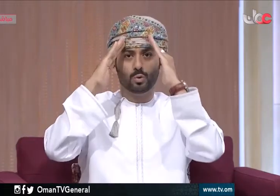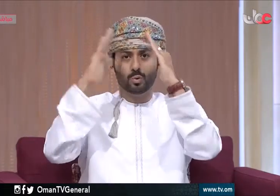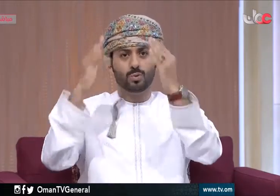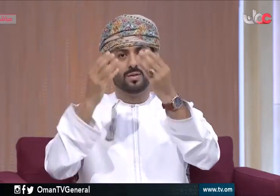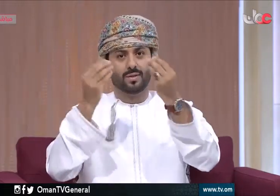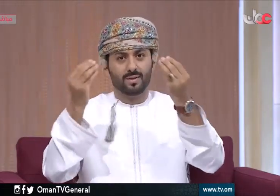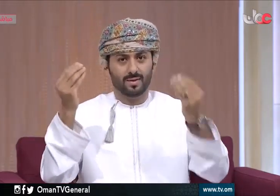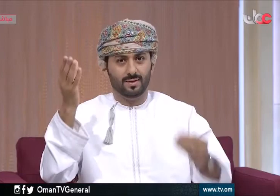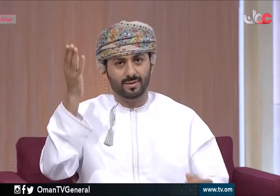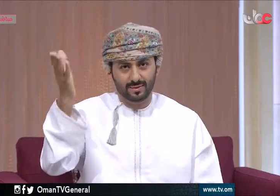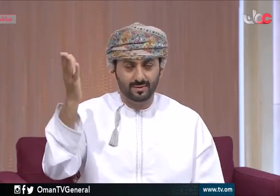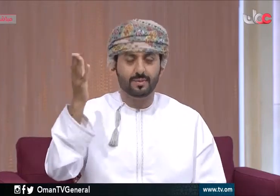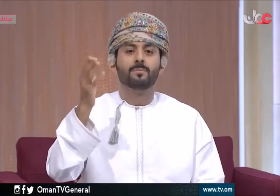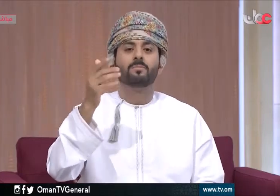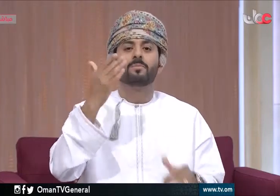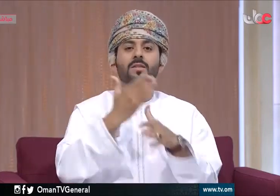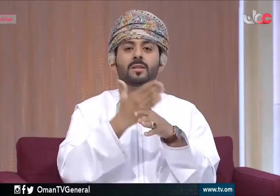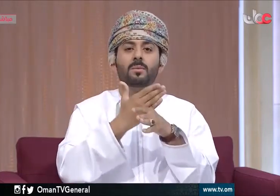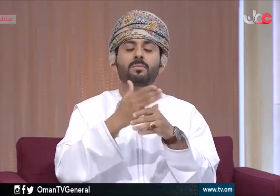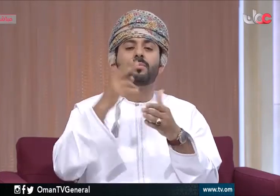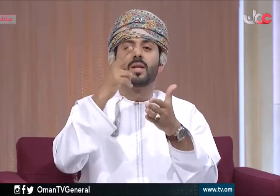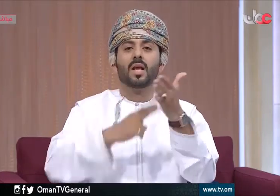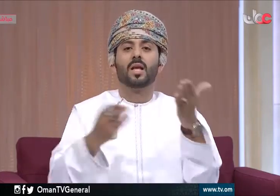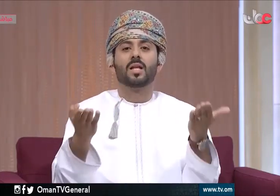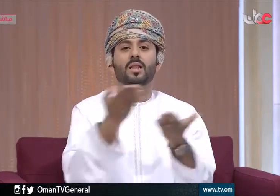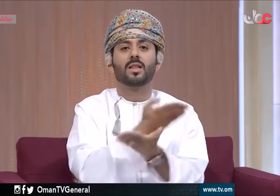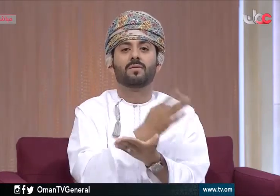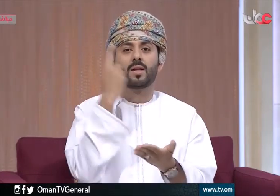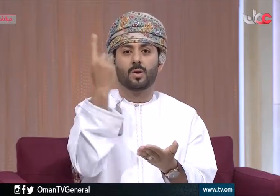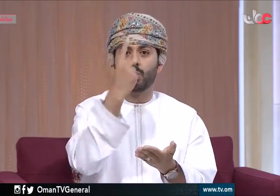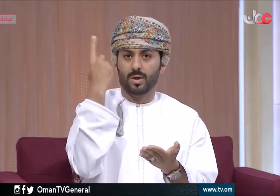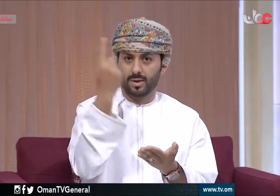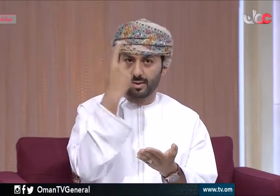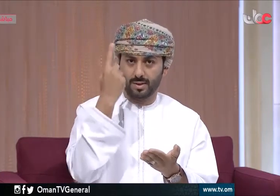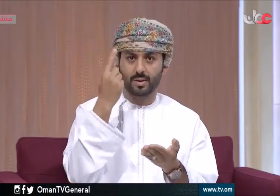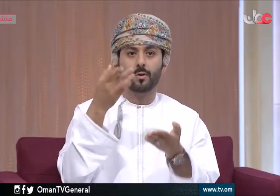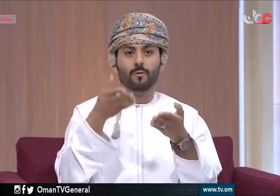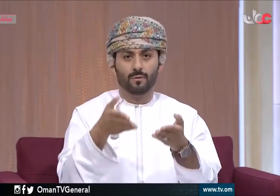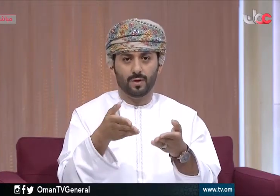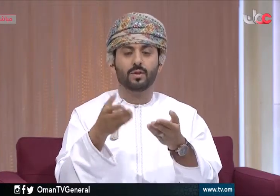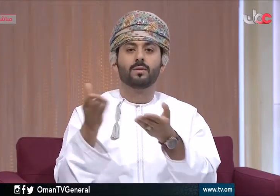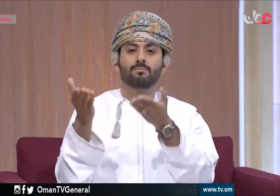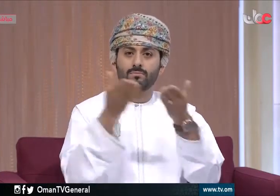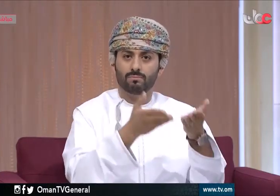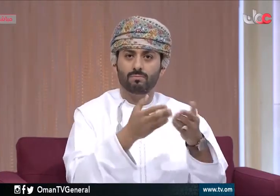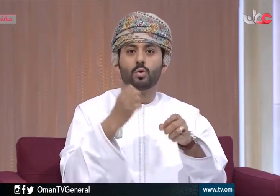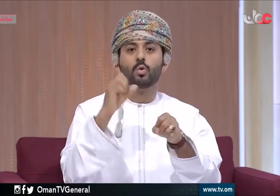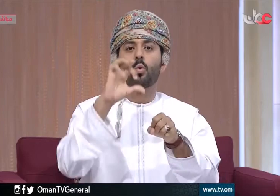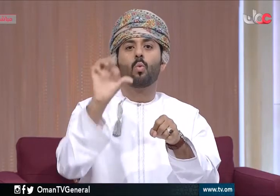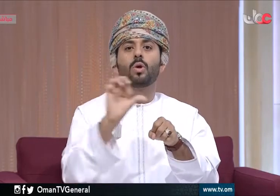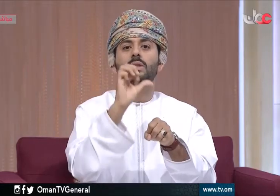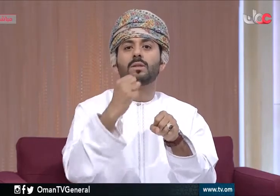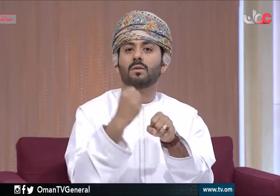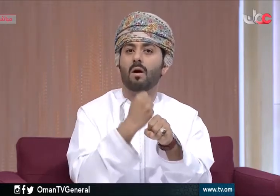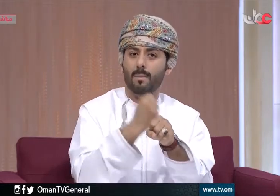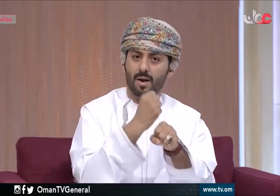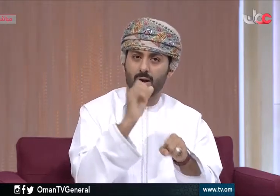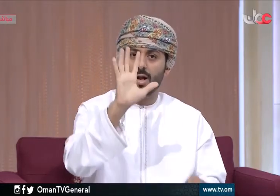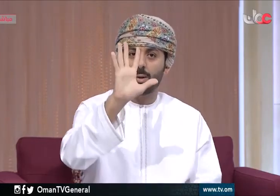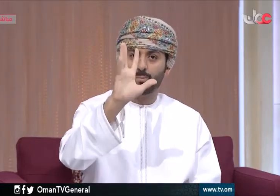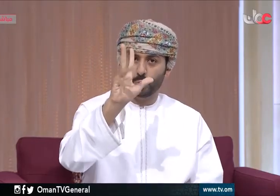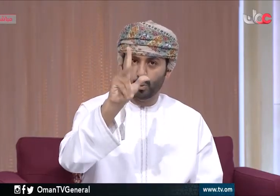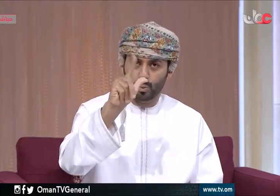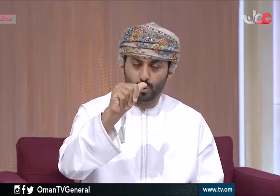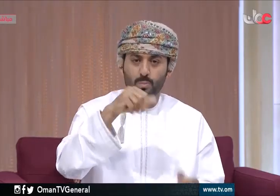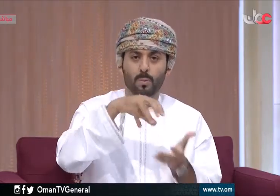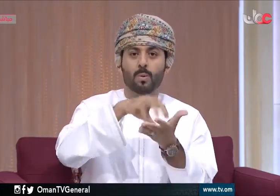اليوم إن شاء الله من ضمن أخبارنا، أنا أقدم شكر لوزارة التنمية الاجتماعية على تفعيل الورشة حلقة العمل التي تنظمها وزارة التنمية